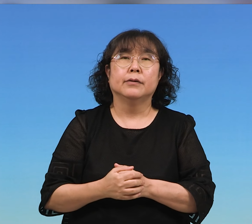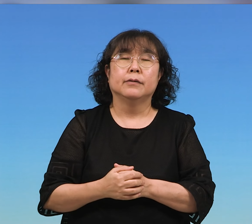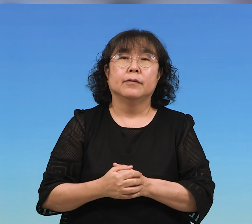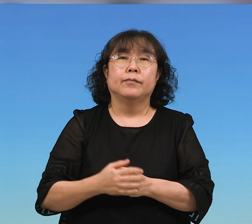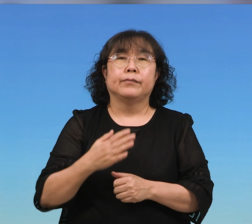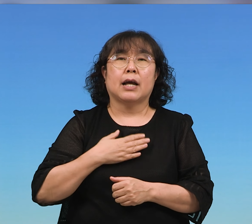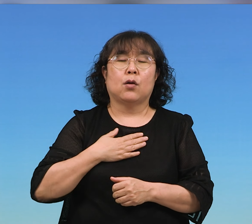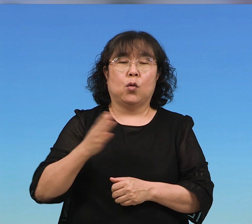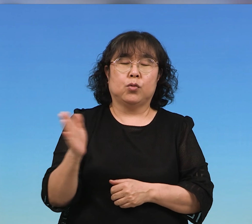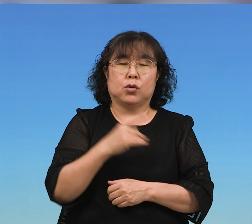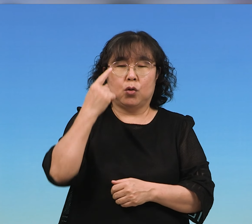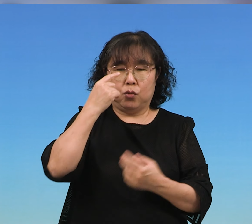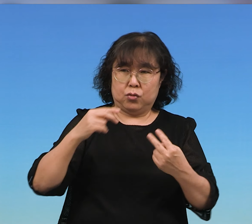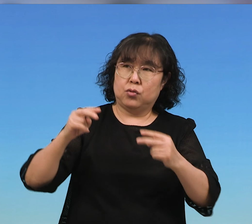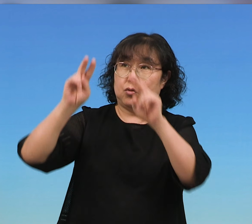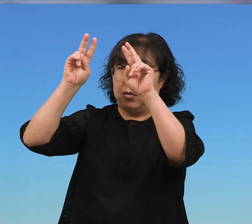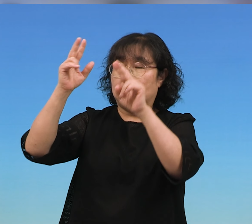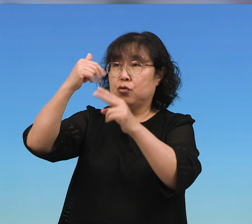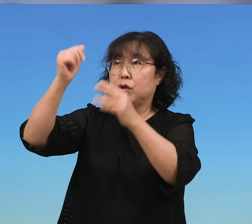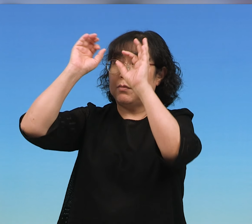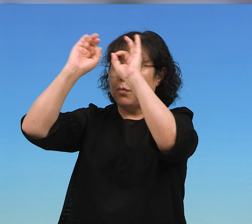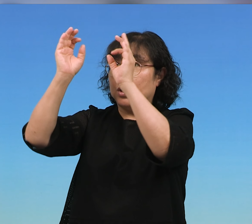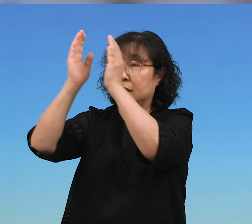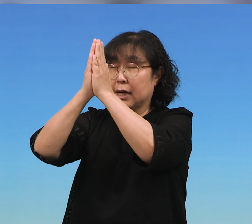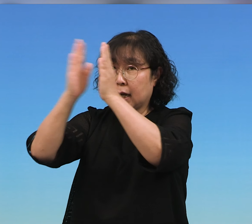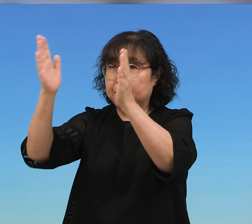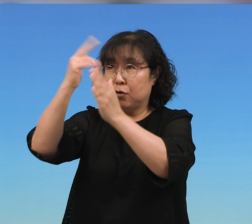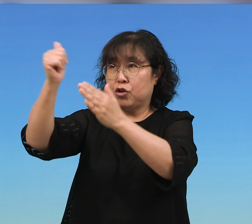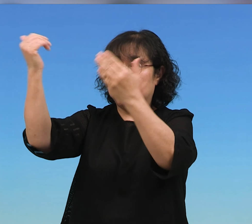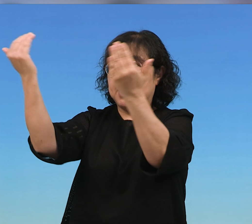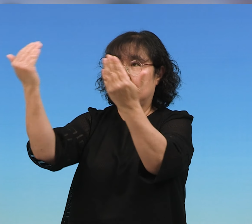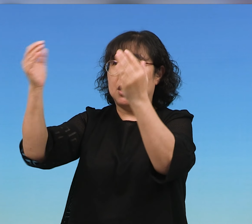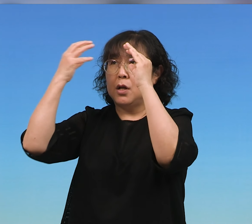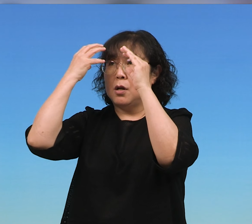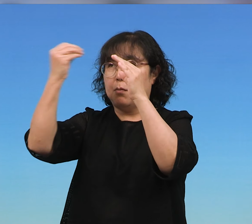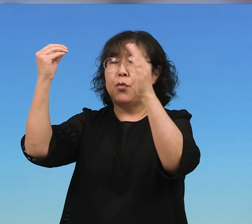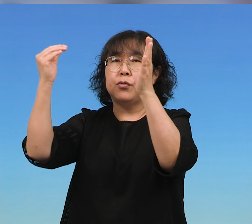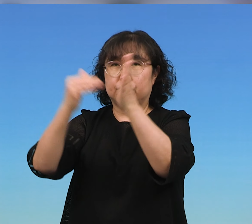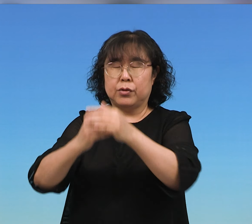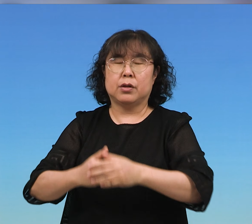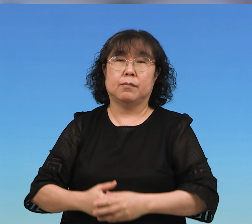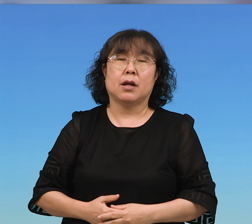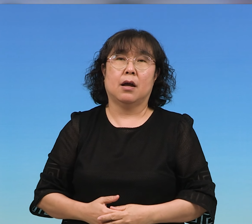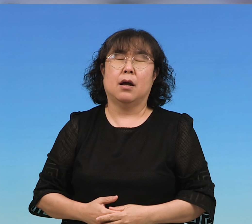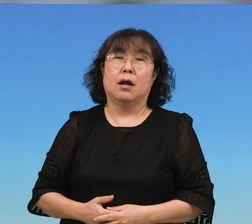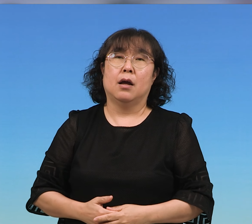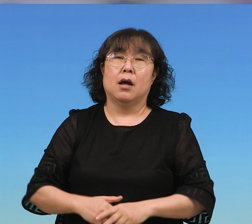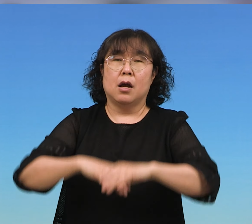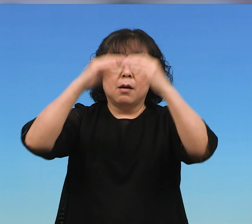내게로부터 눈을 들어 주를 보기 시작할 때 주의 일을 보겠네.